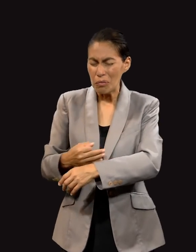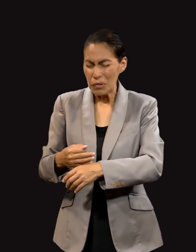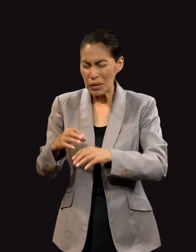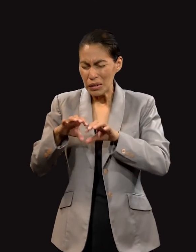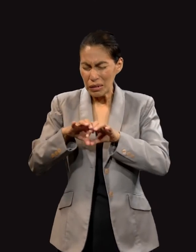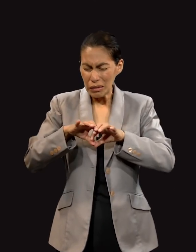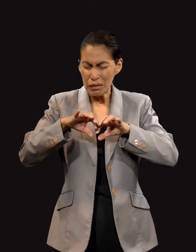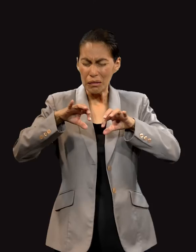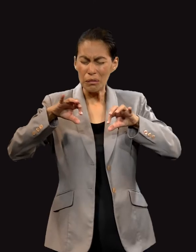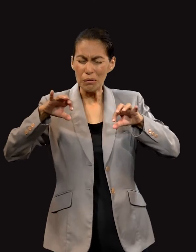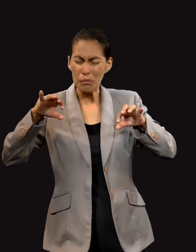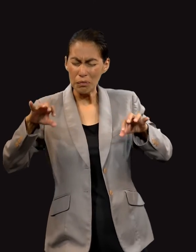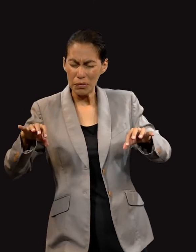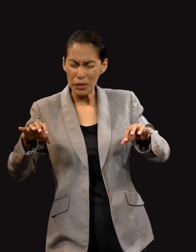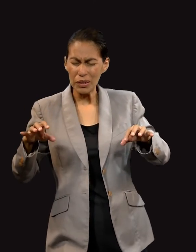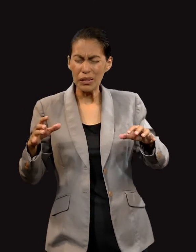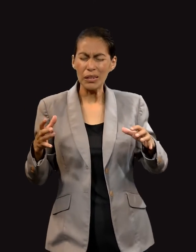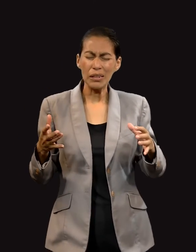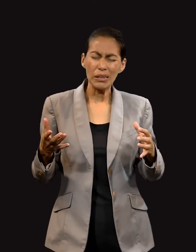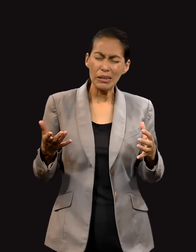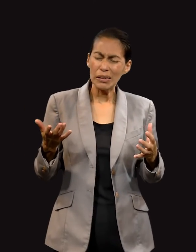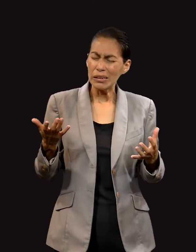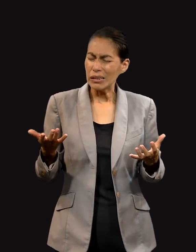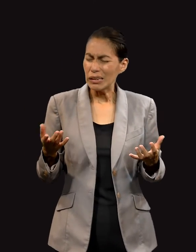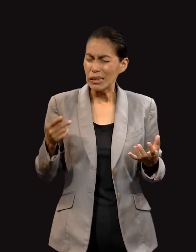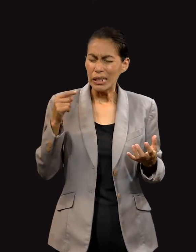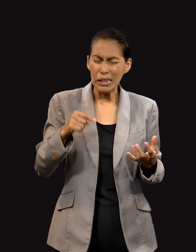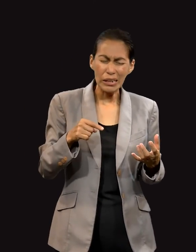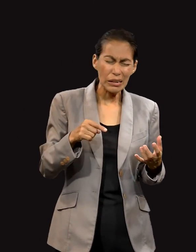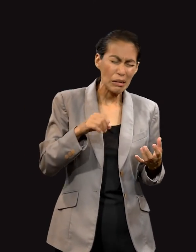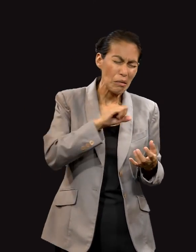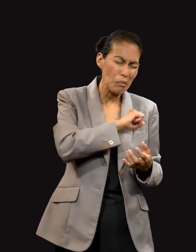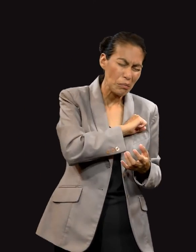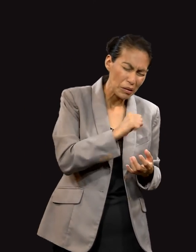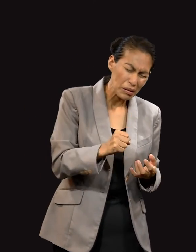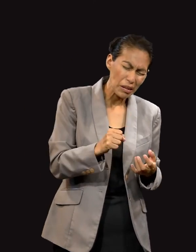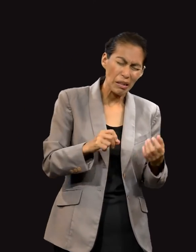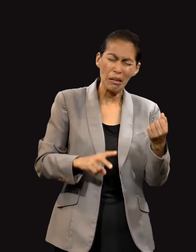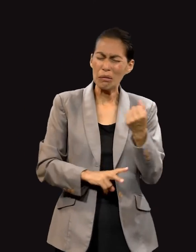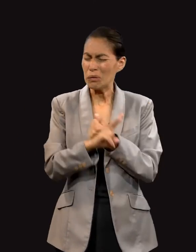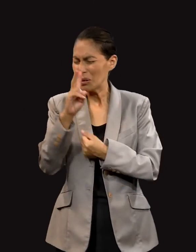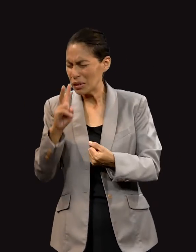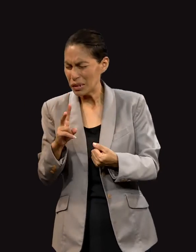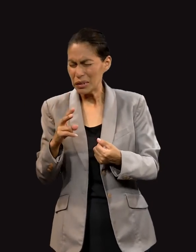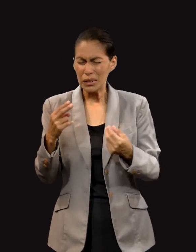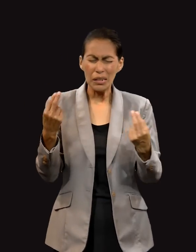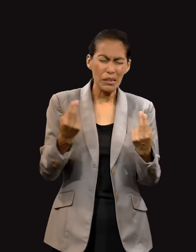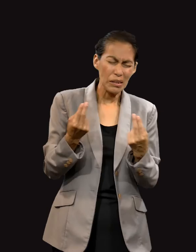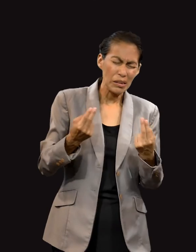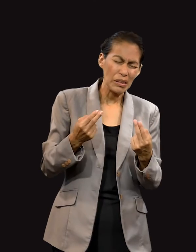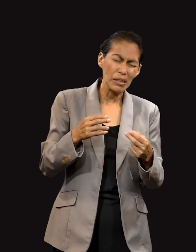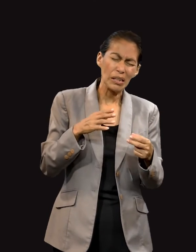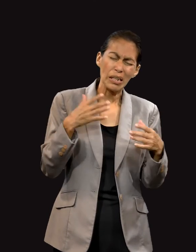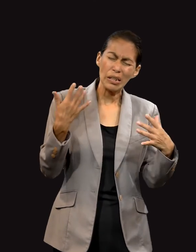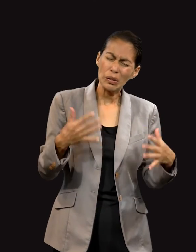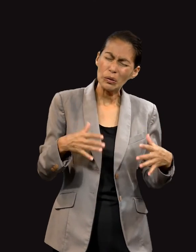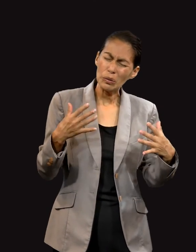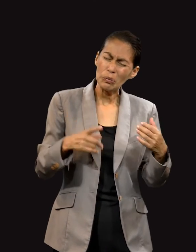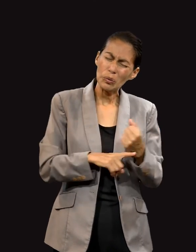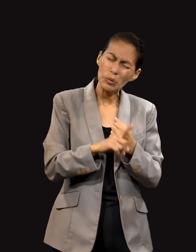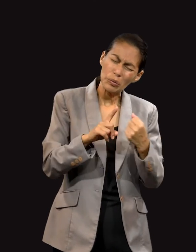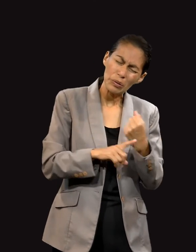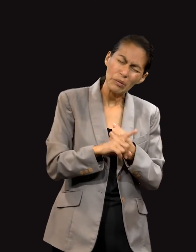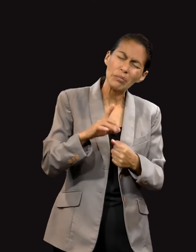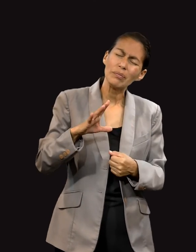aún el dinero se para a familias, Señor. Estamos en un mundo donde hay mucha maldad,